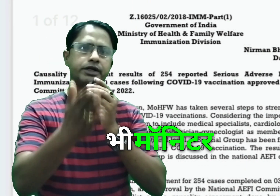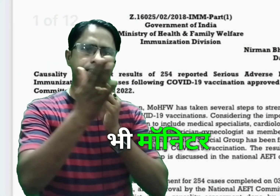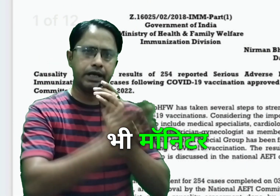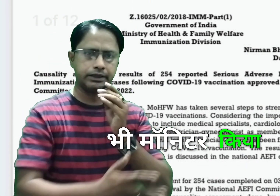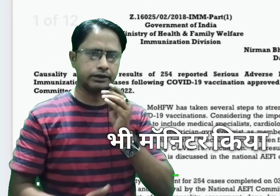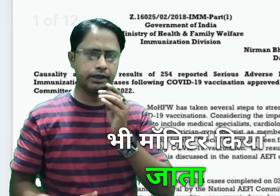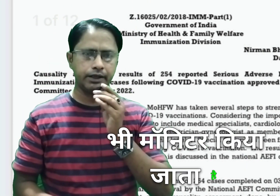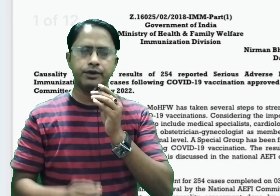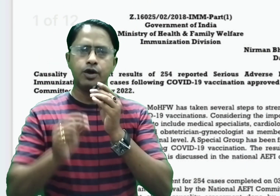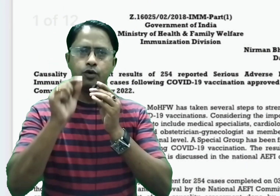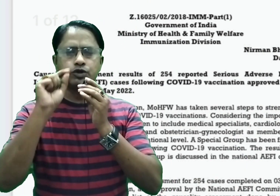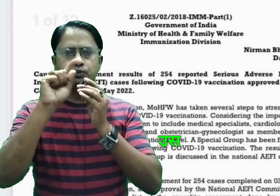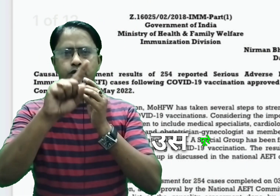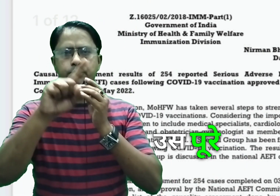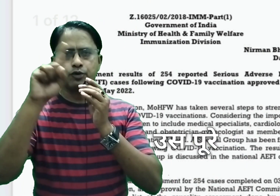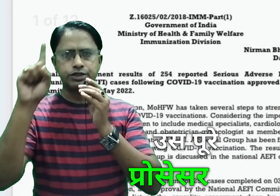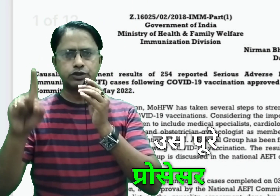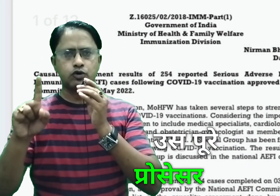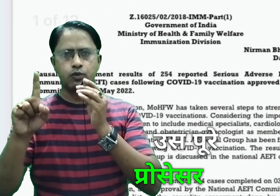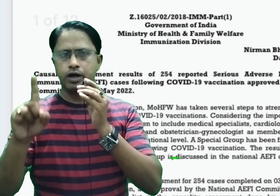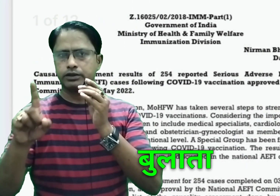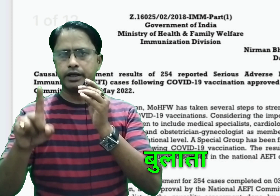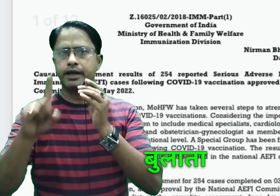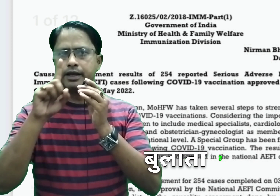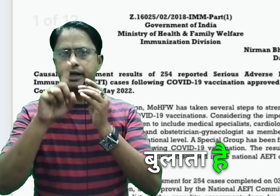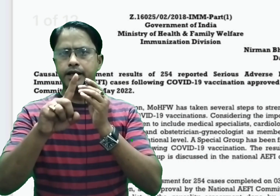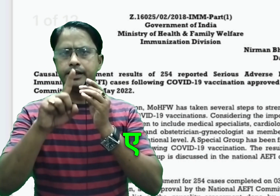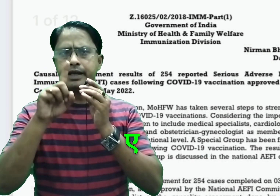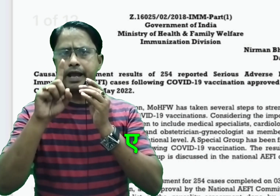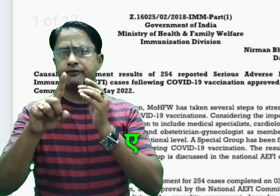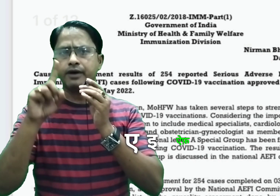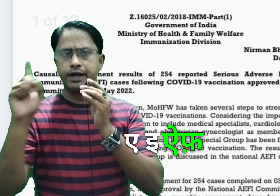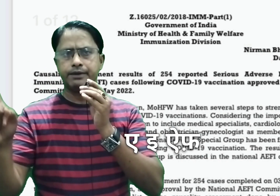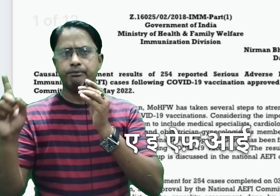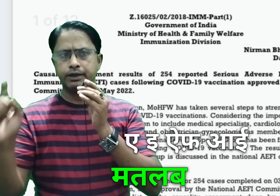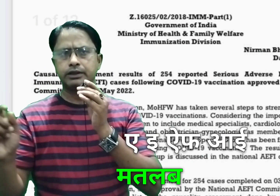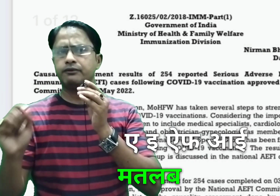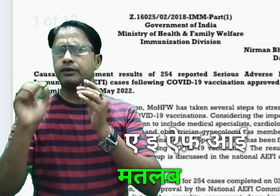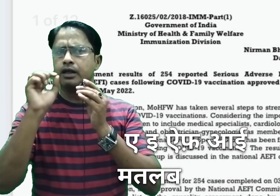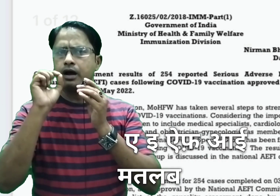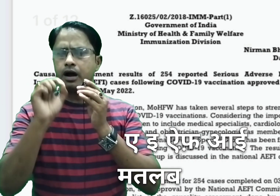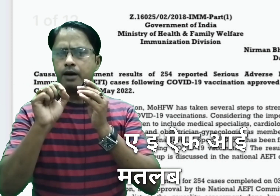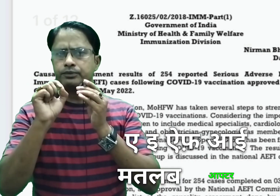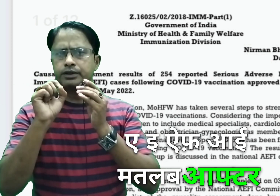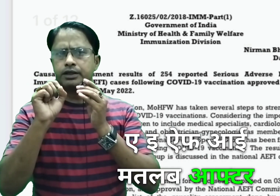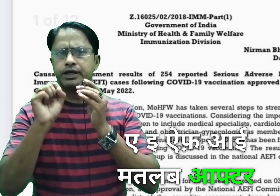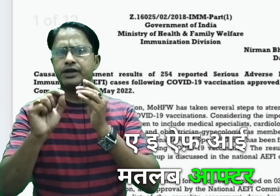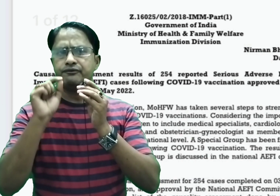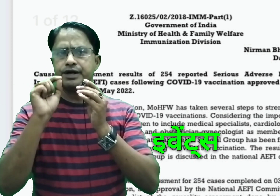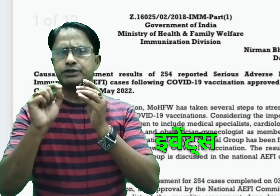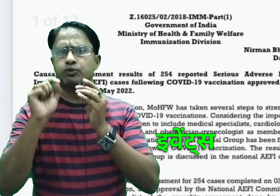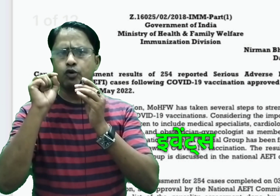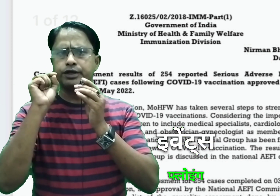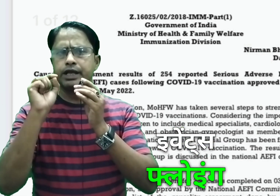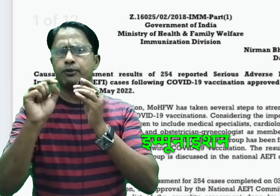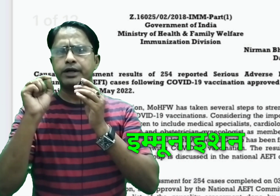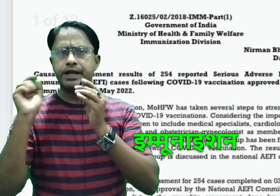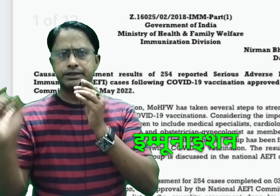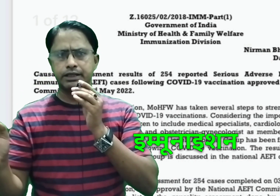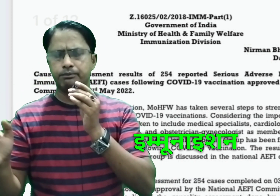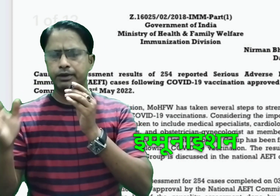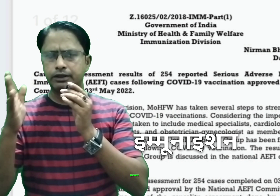उसको भी मॉनिटर किया जाता है। उस पूरे प्रोसेस को बुलाता है AEFI, मतलब आफ्टर इवेंट्स